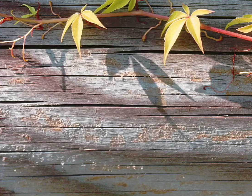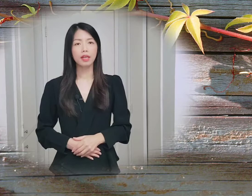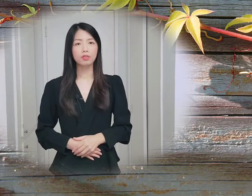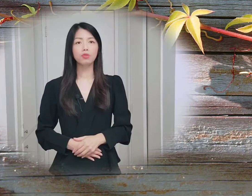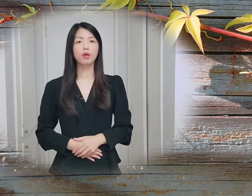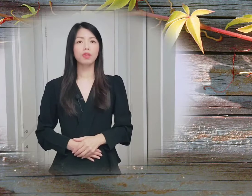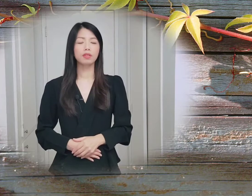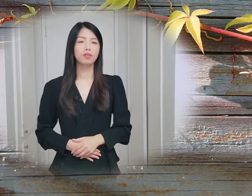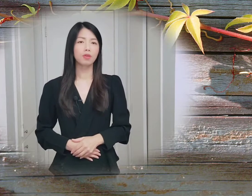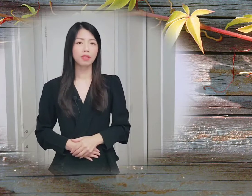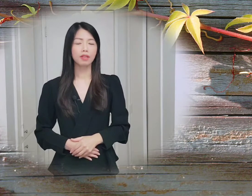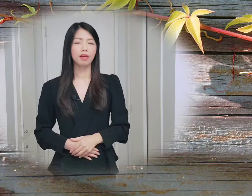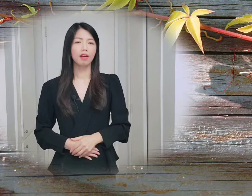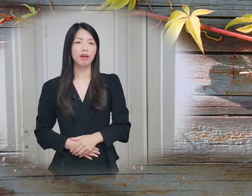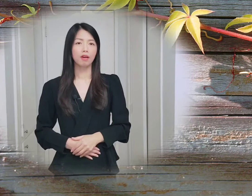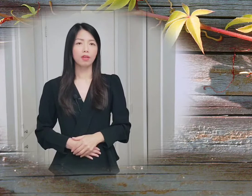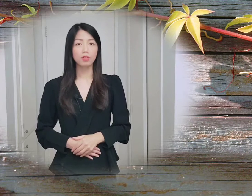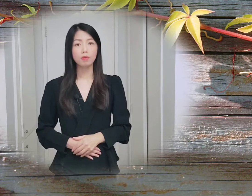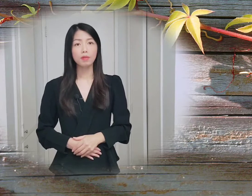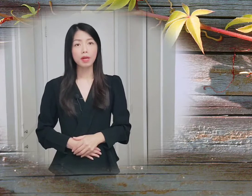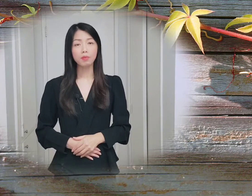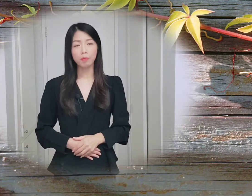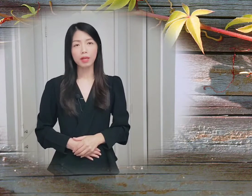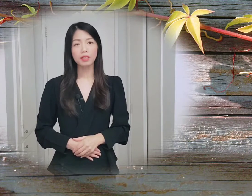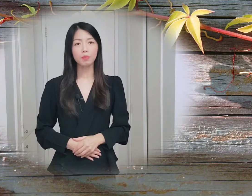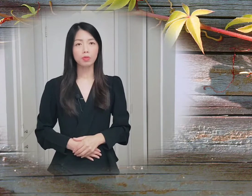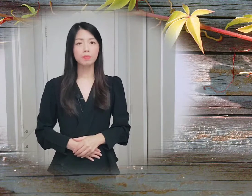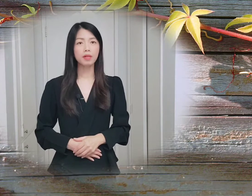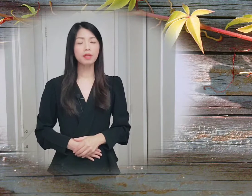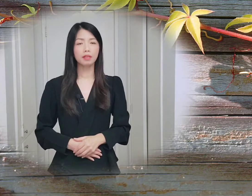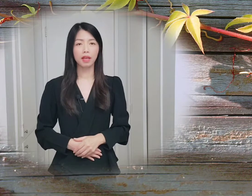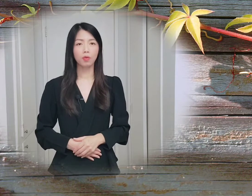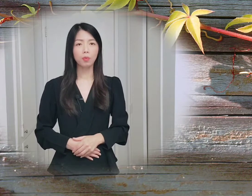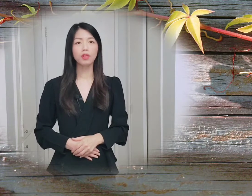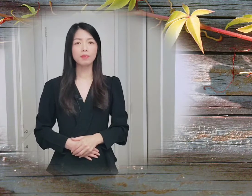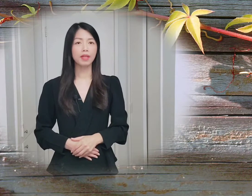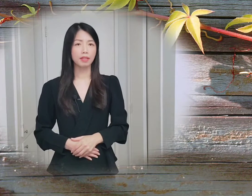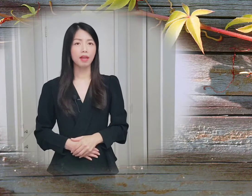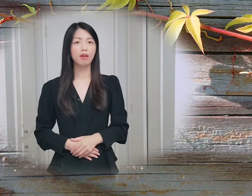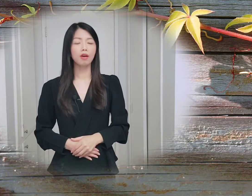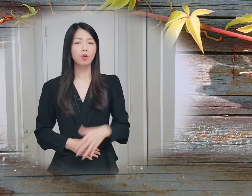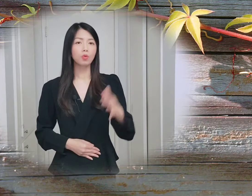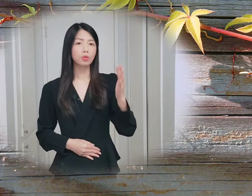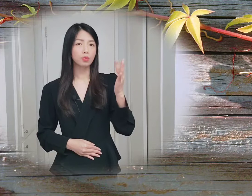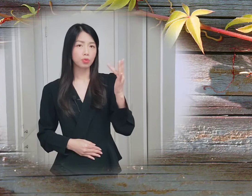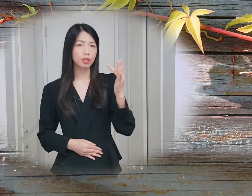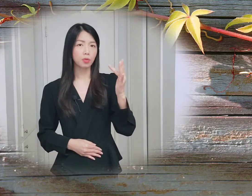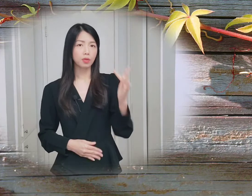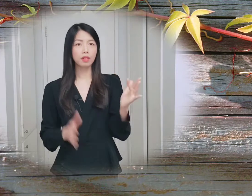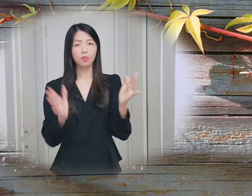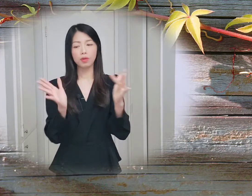주. 예수라고 한 뜻의 수어는 예수님의 십자가에 못 박히신 모습을 그대로 표현하시면 되는데요.